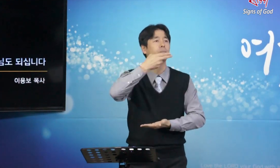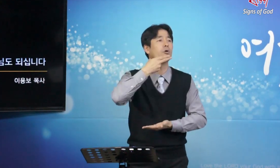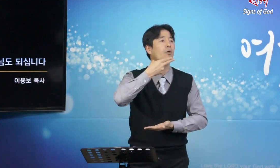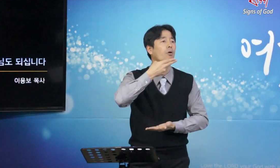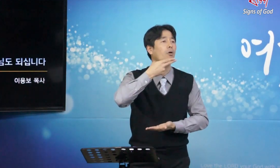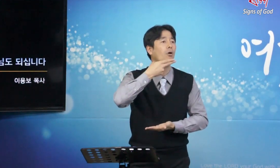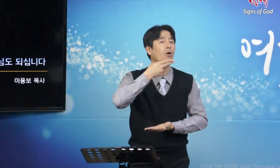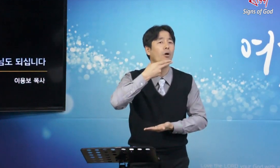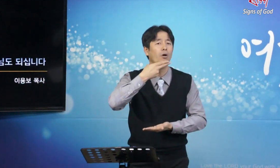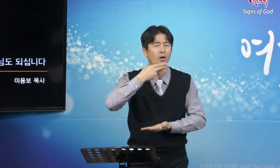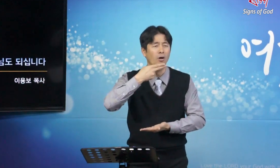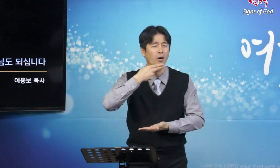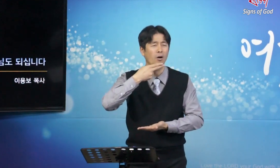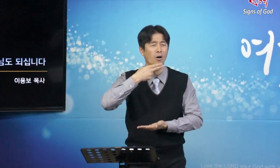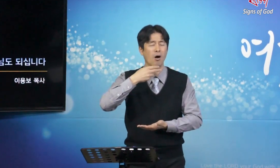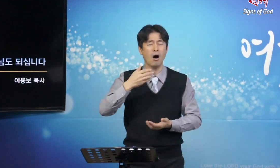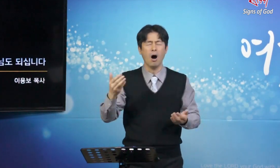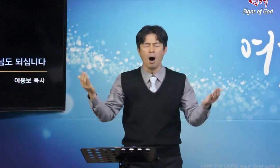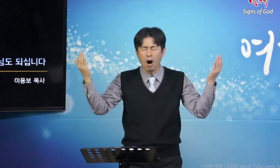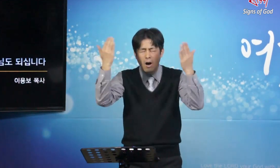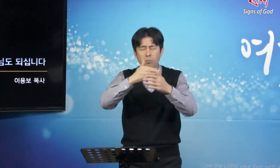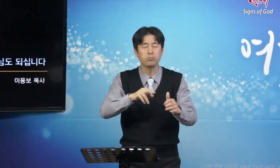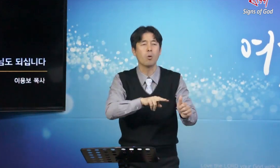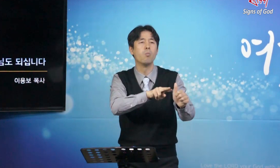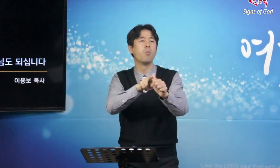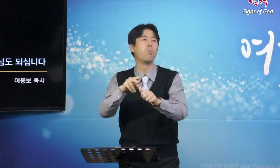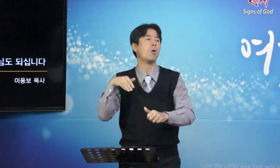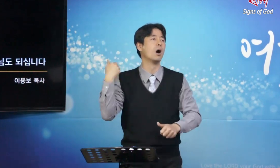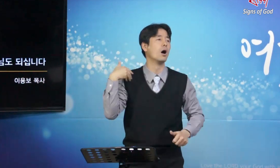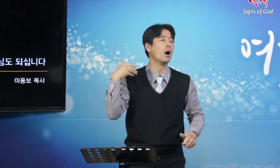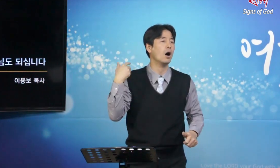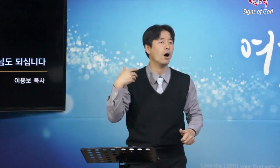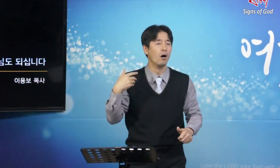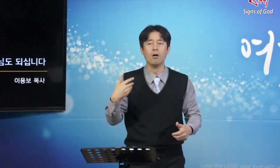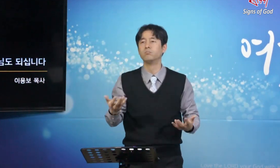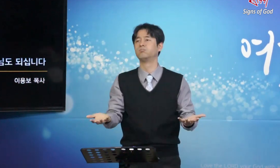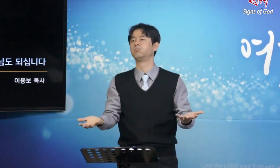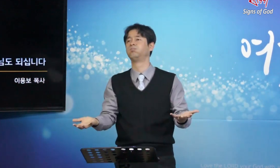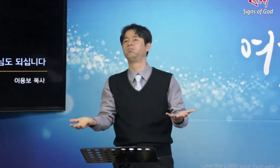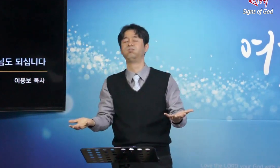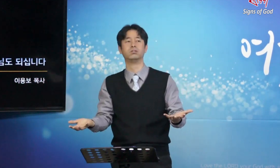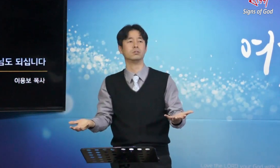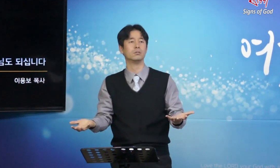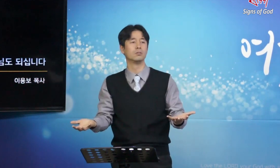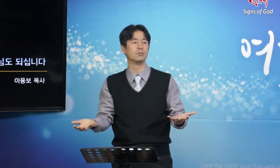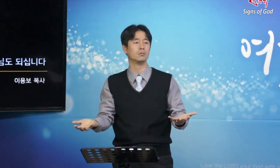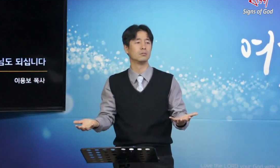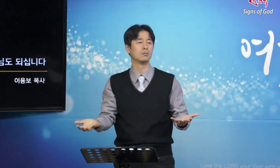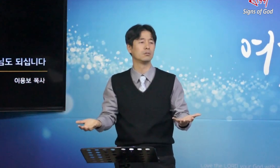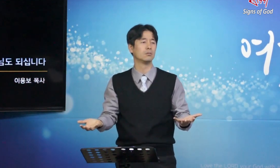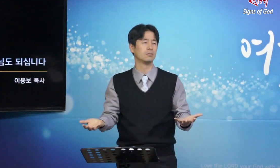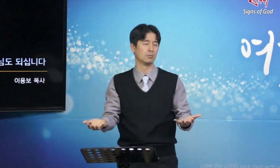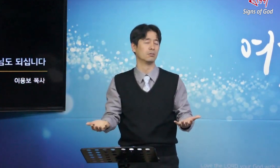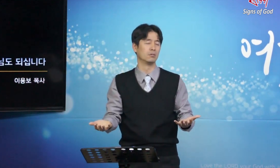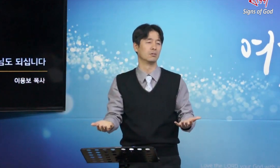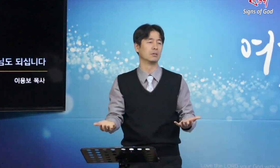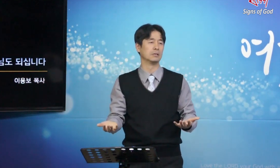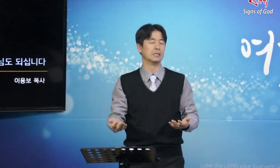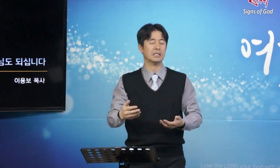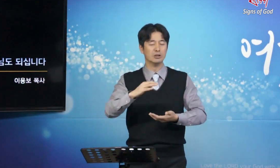성공할 수 있었죠. 그 전에는 인쇄술이 발전되어 있지 않았기 때문에 어두운 세상에서 그들이 어떤 정보도 얻을 수